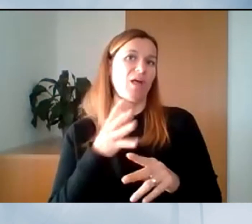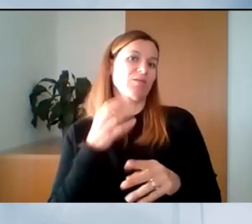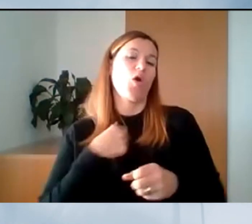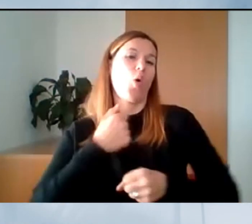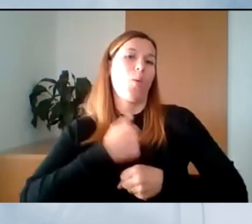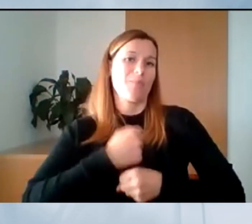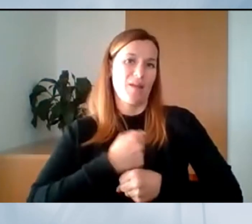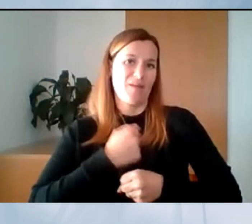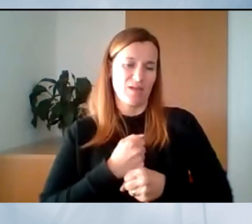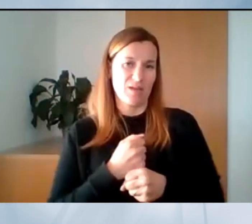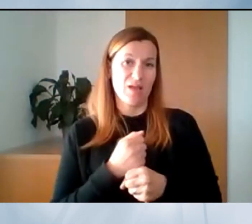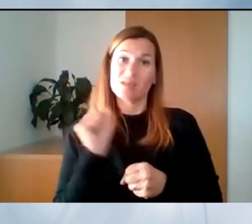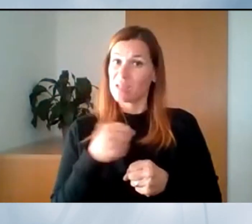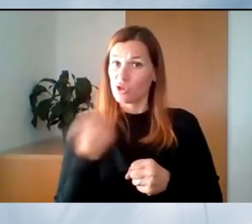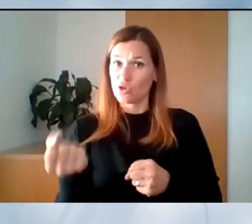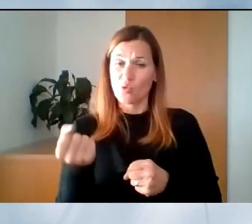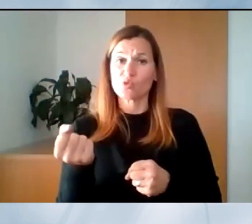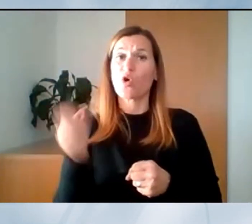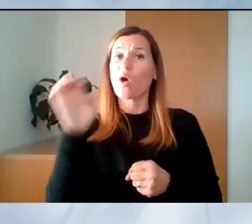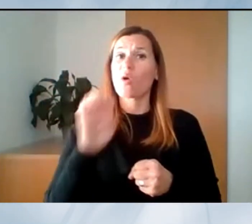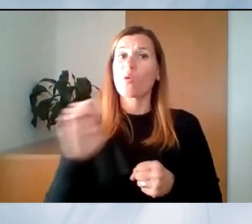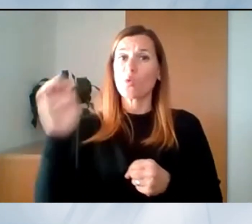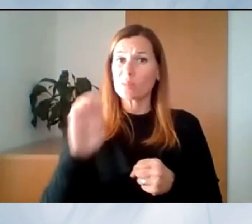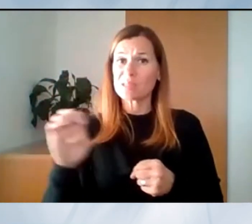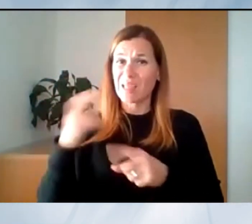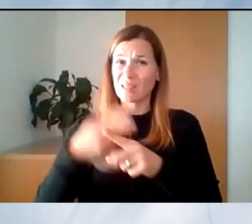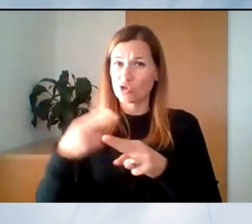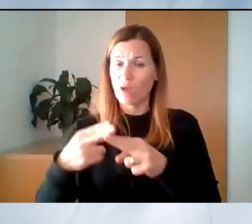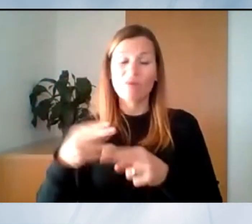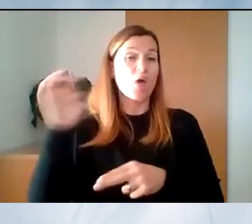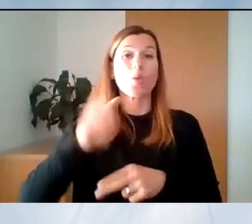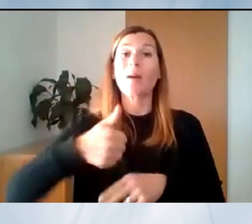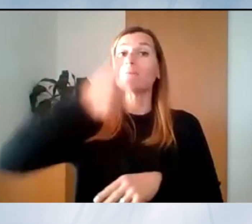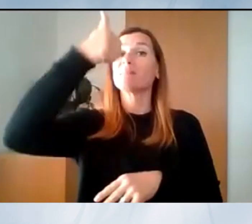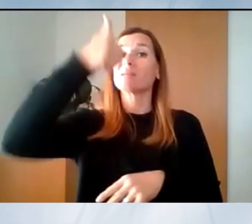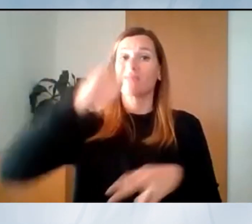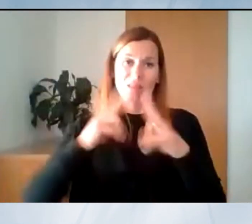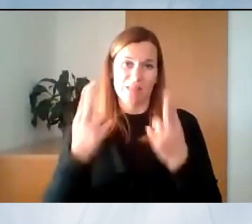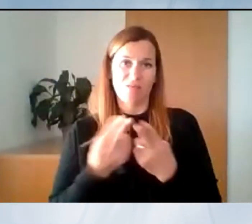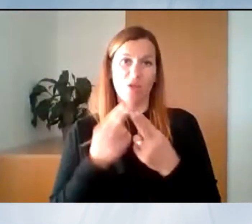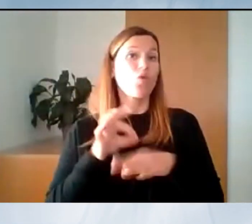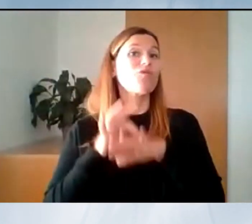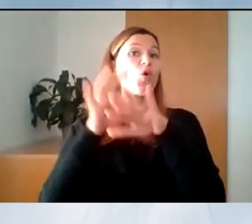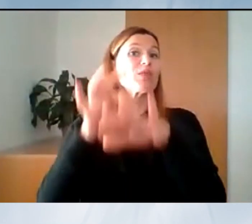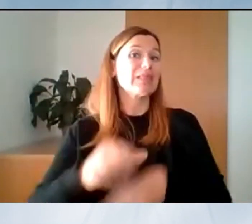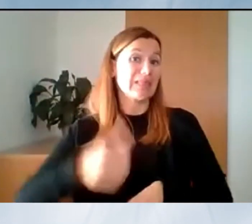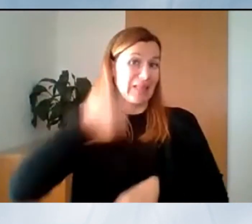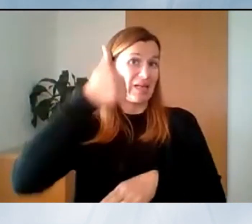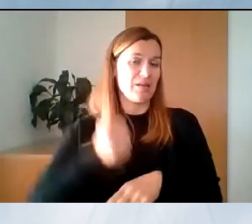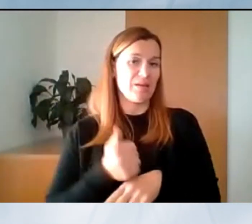vsakdanjih opravil. In zato so evropske države, tukaj je Evropa prva na svetu,